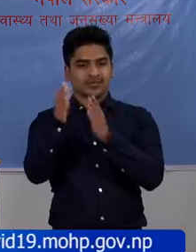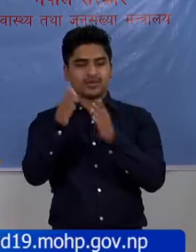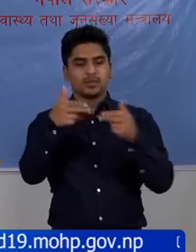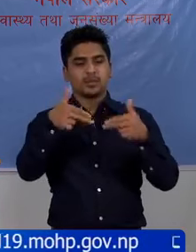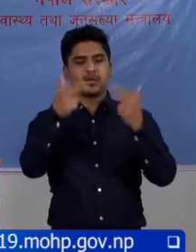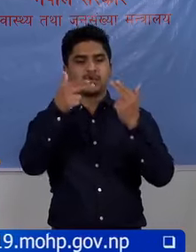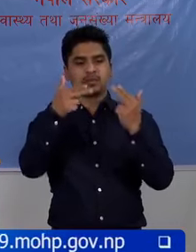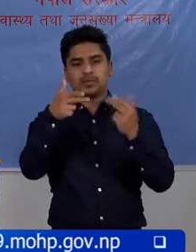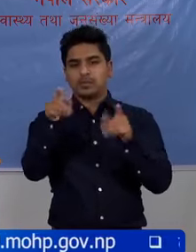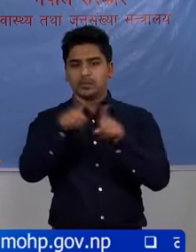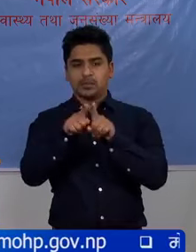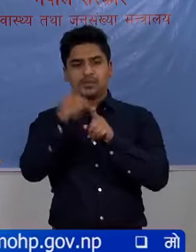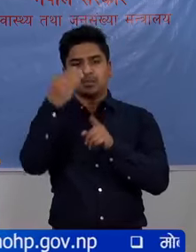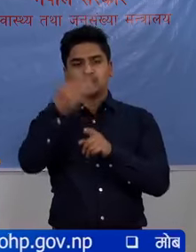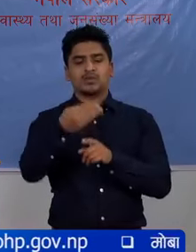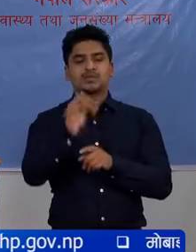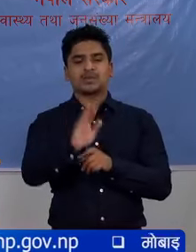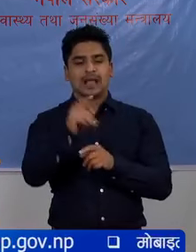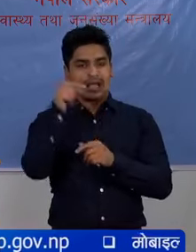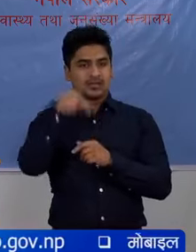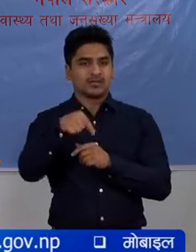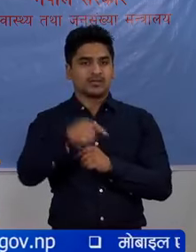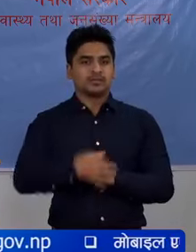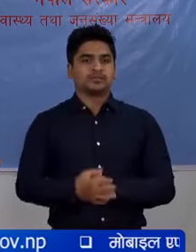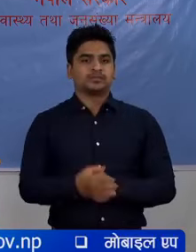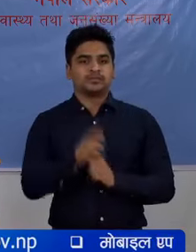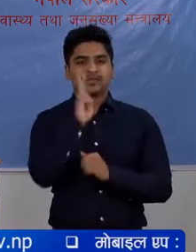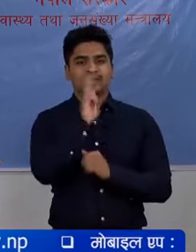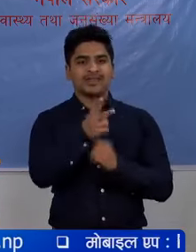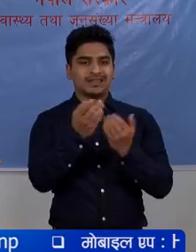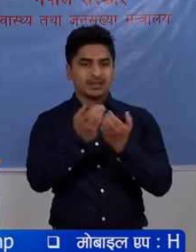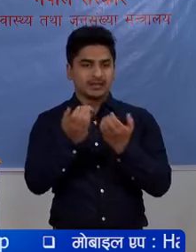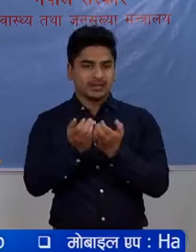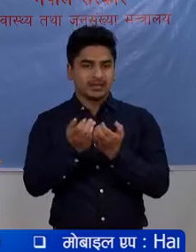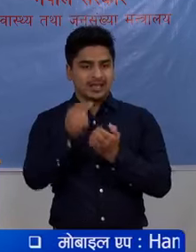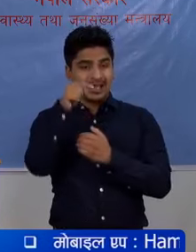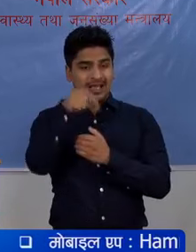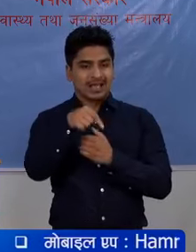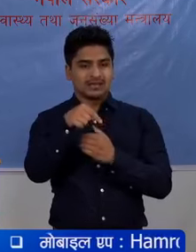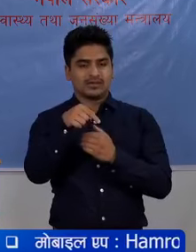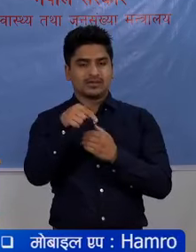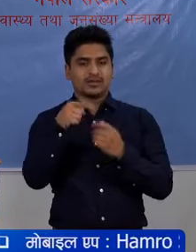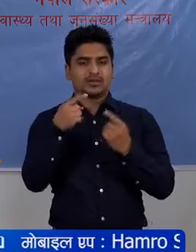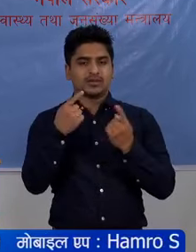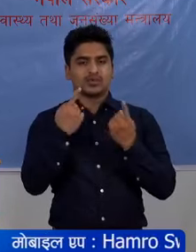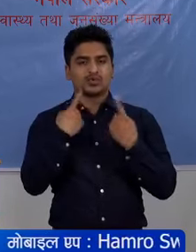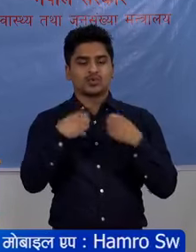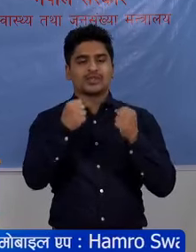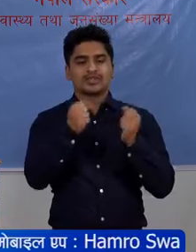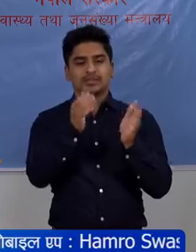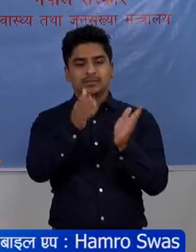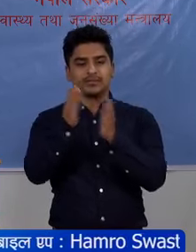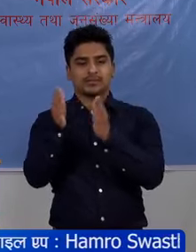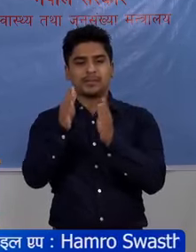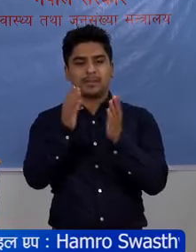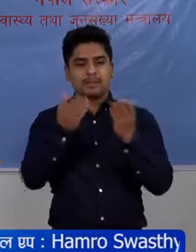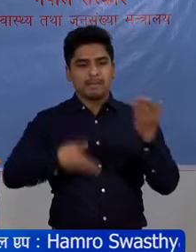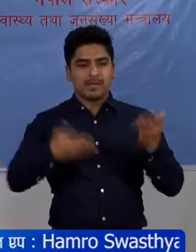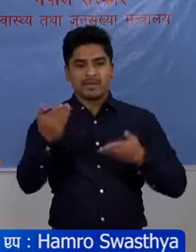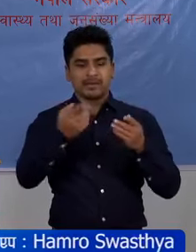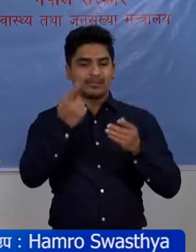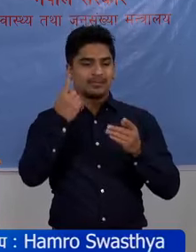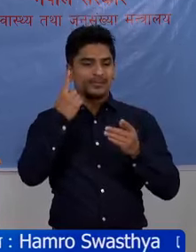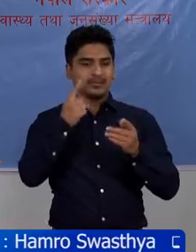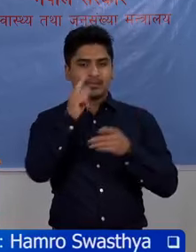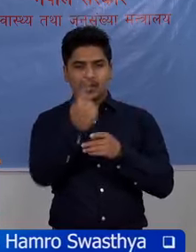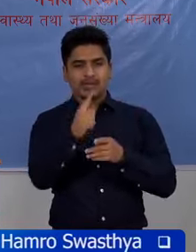कनफेरेंस पनी उने छा आजाई तेसे गरी आजाई हेल्थ क्लस्टर को हरेक वीवार आमिले गर्छों